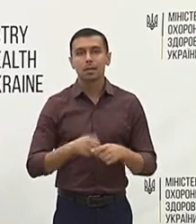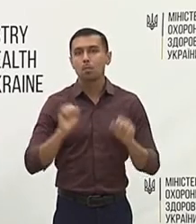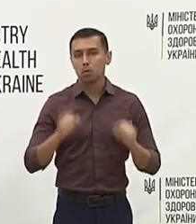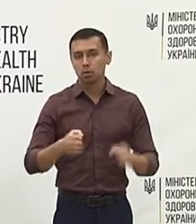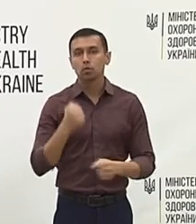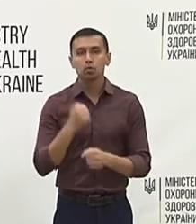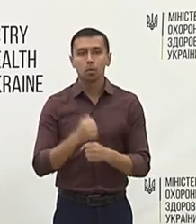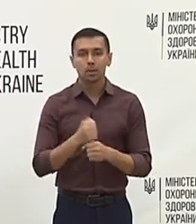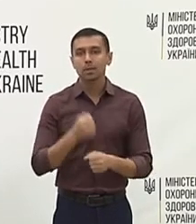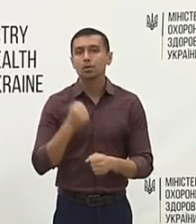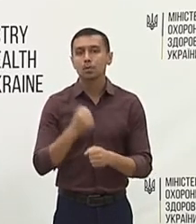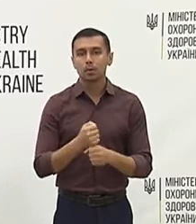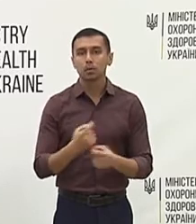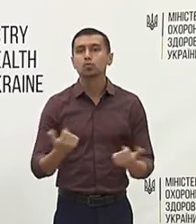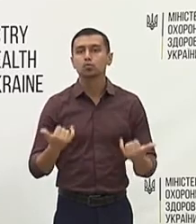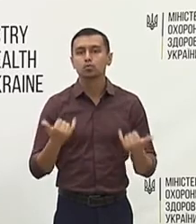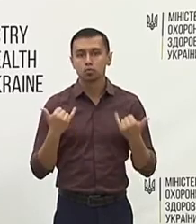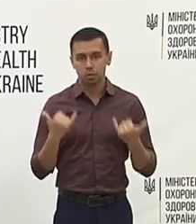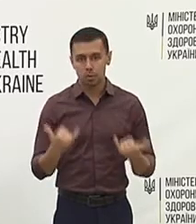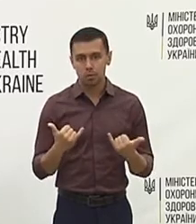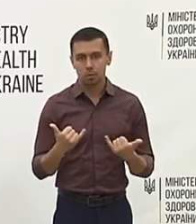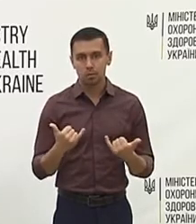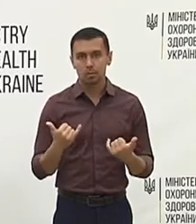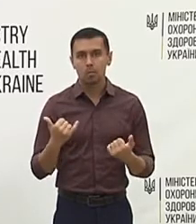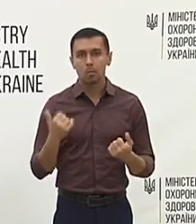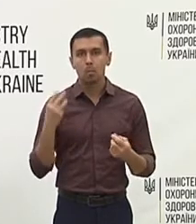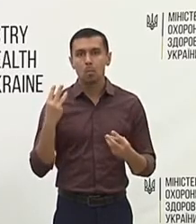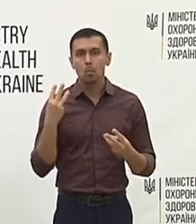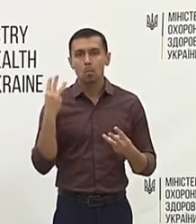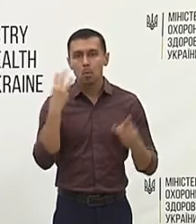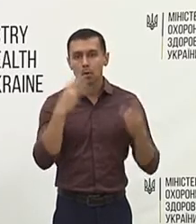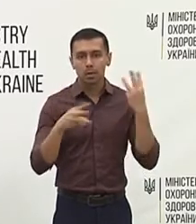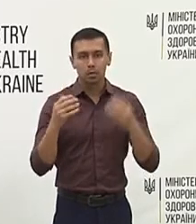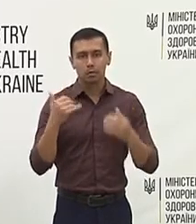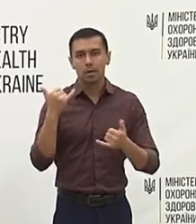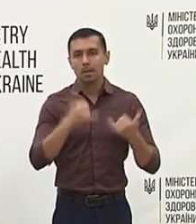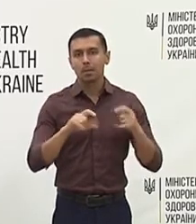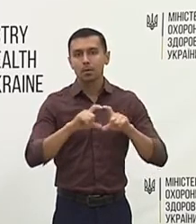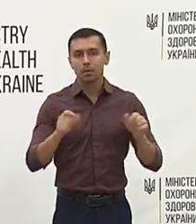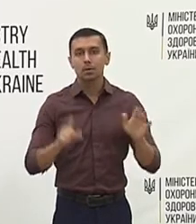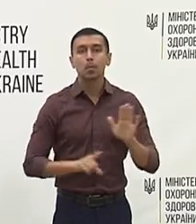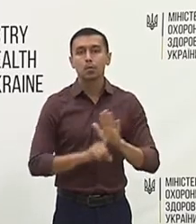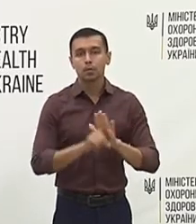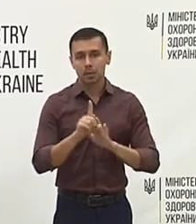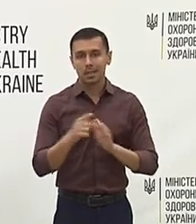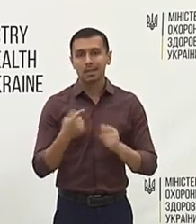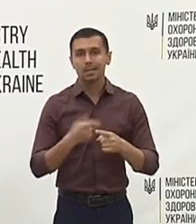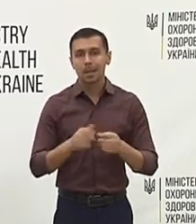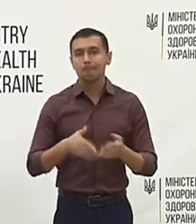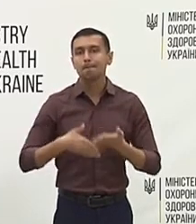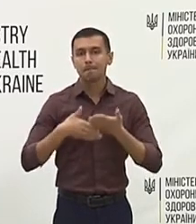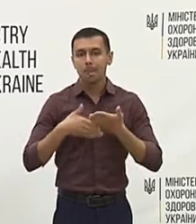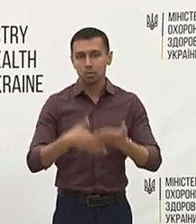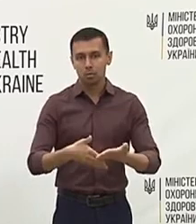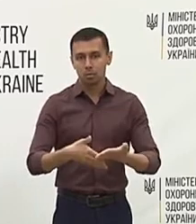можна зробити і зробити сучасну і модернізовану лабораторію і запустити цей